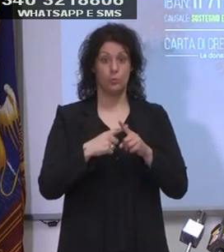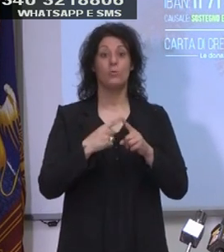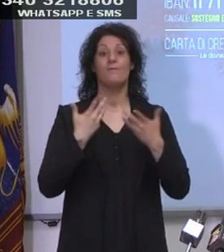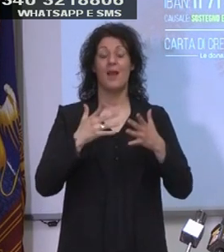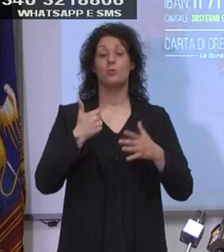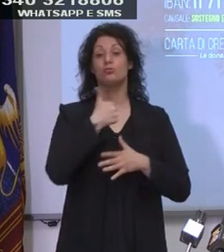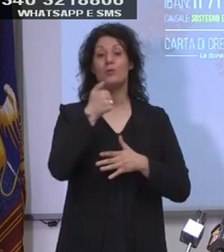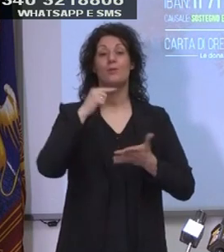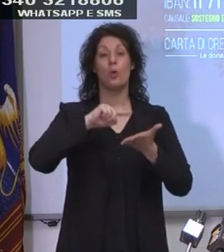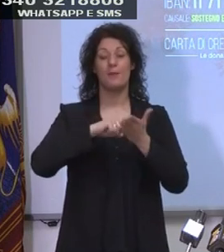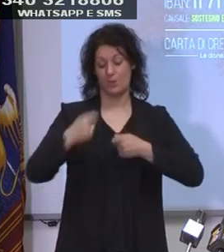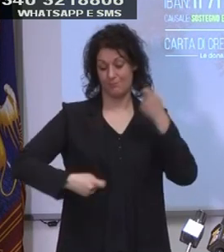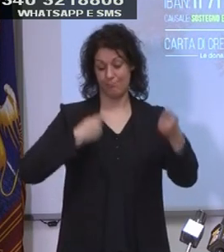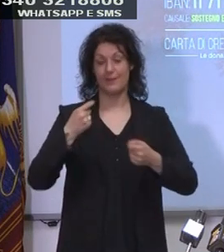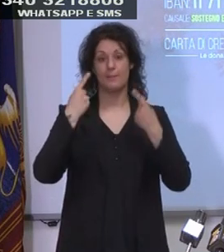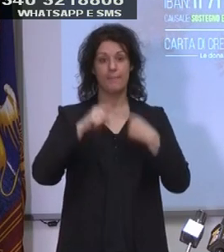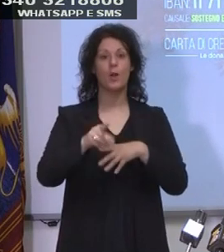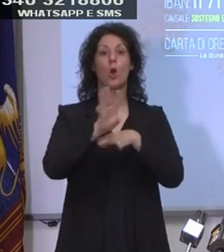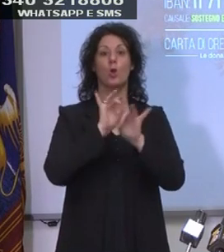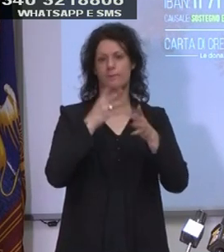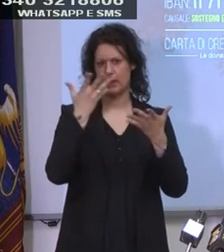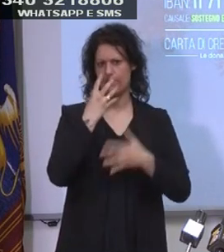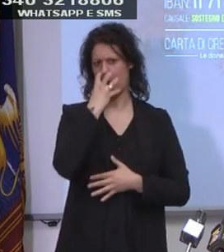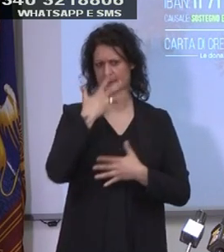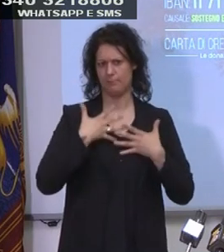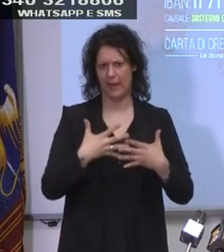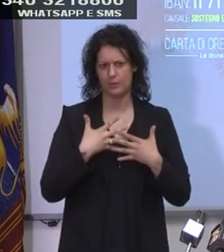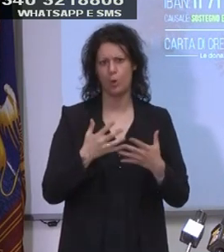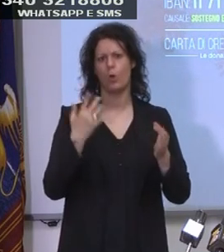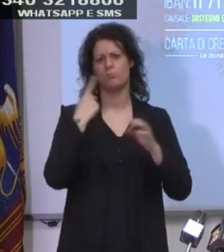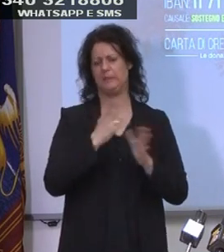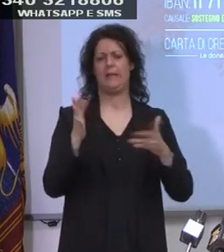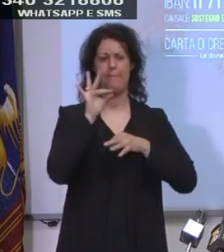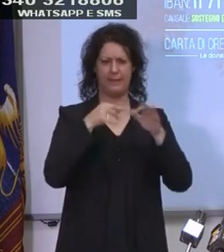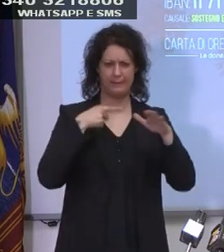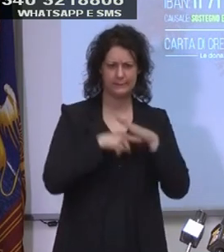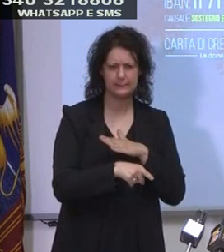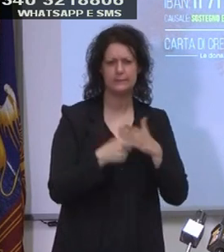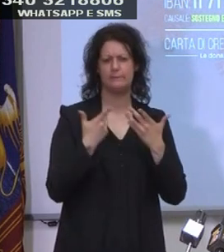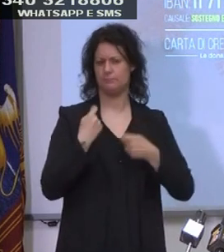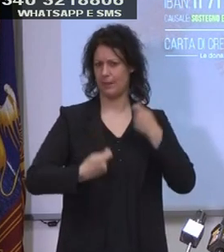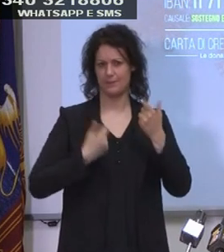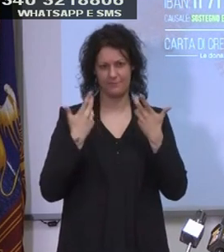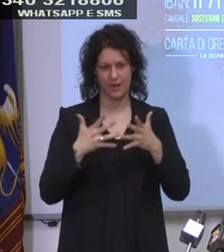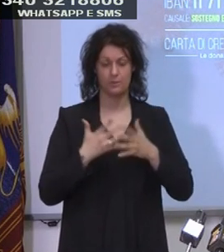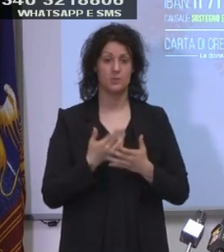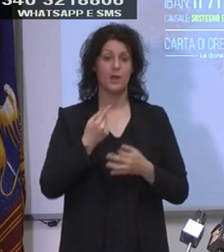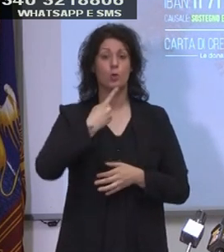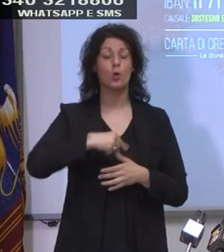per il coronavirus, all'interno dei quali ci sono i respiratori, le terapie intensive e quant'altro. Noi abbiamo